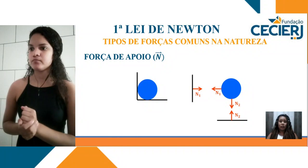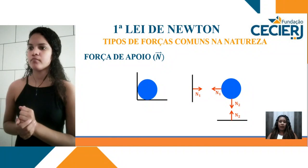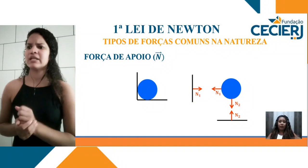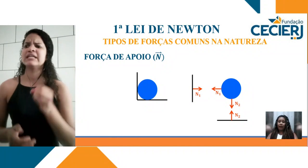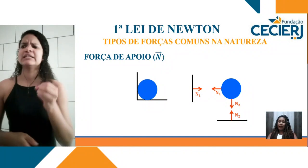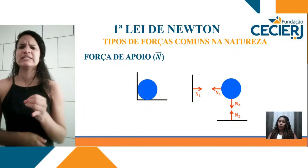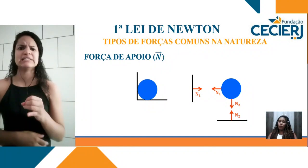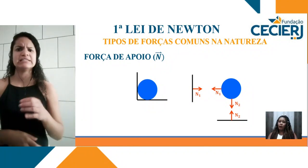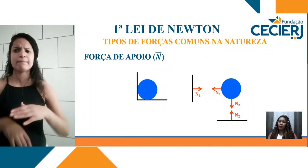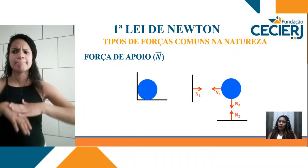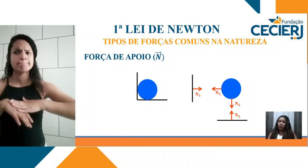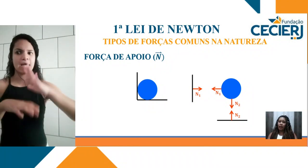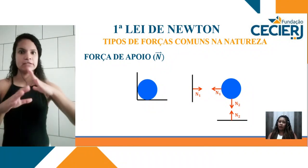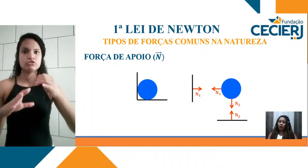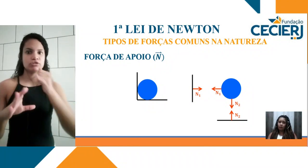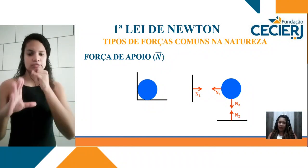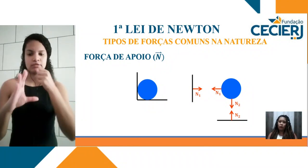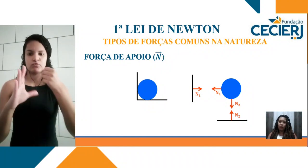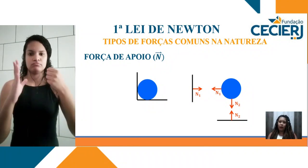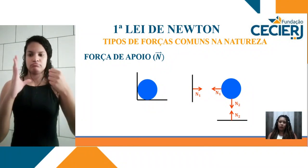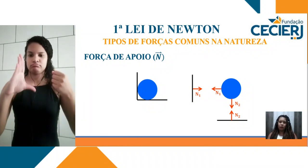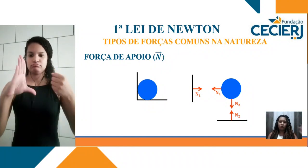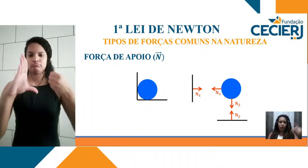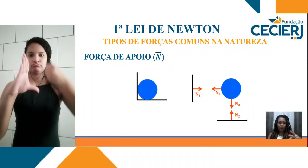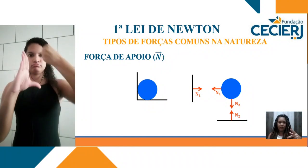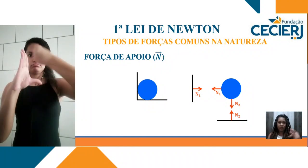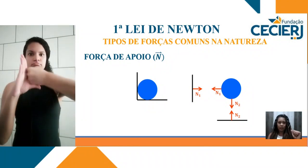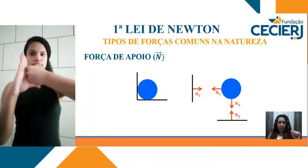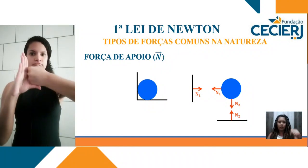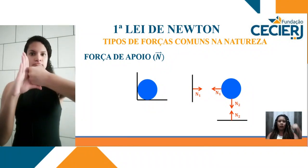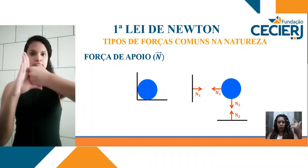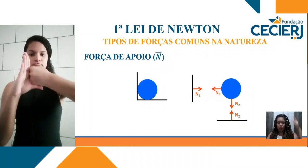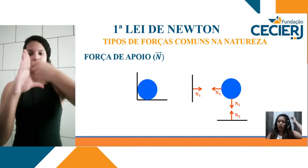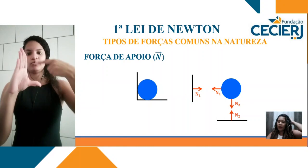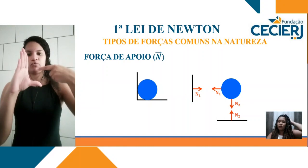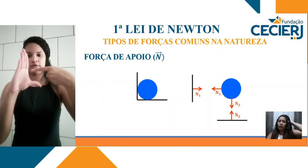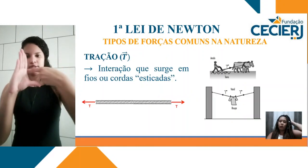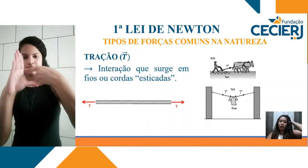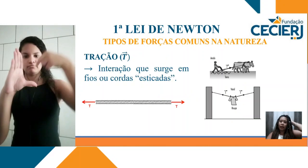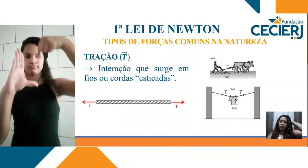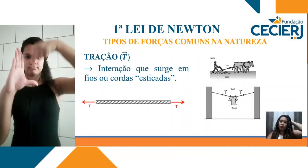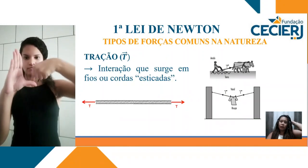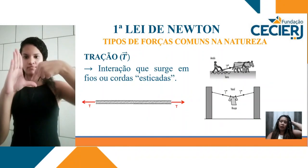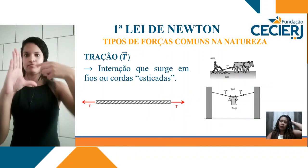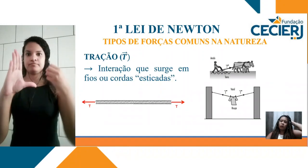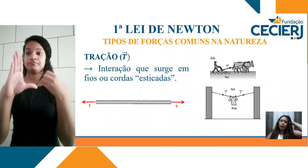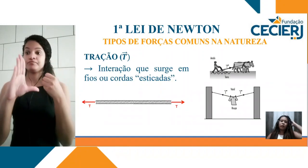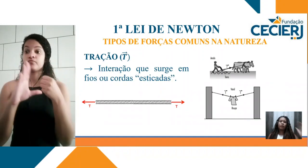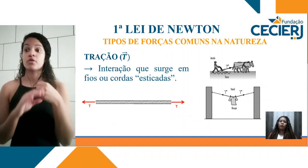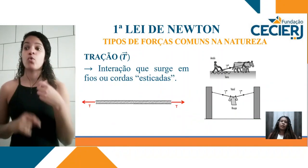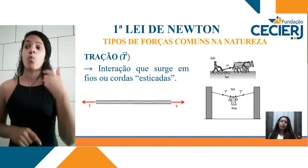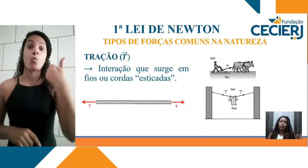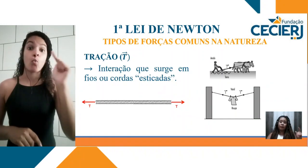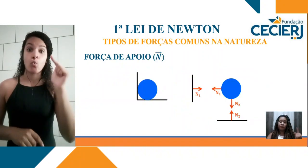E se tiverem mais de uma superfície, a gente tem mais de uma normal. 2 superfícies aqui, 2 normais vão ser encontradas. Uma